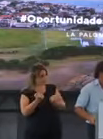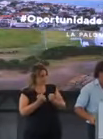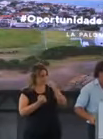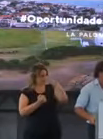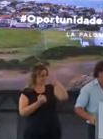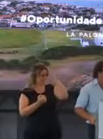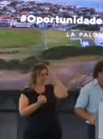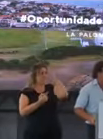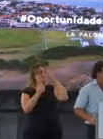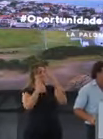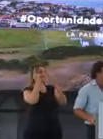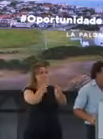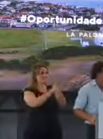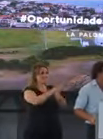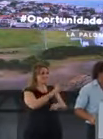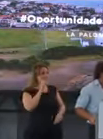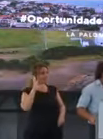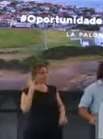Esto es un mandato.